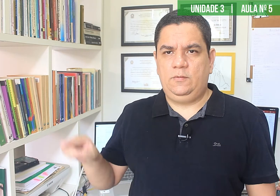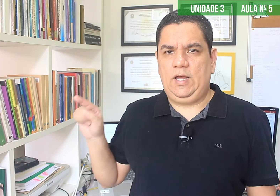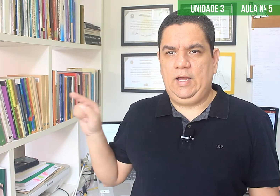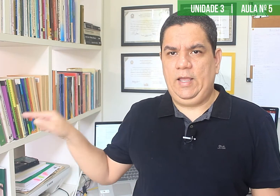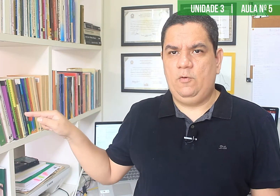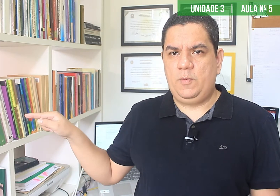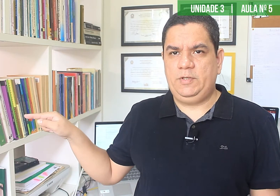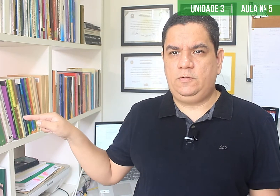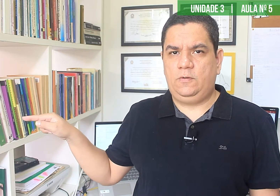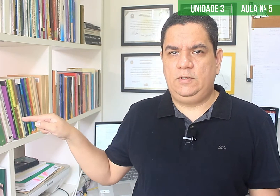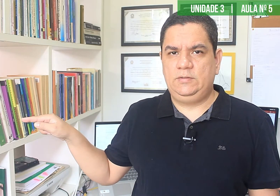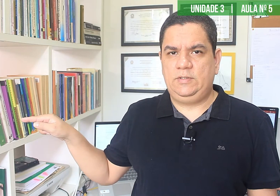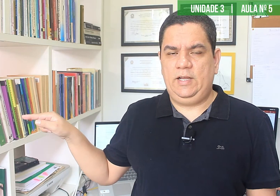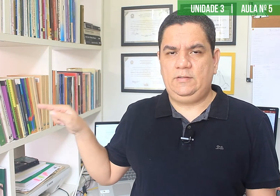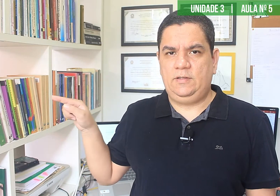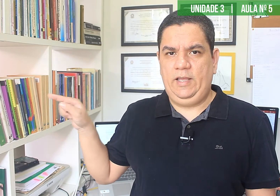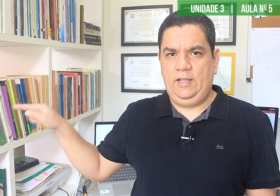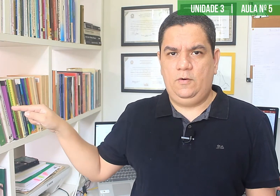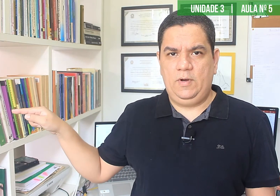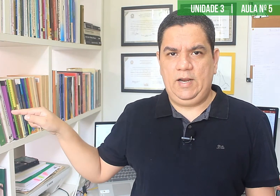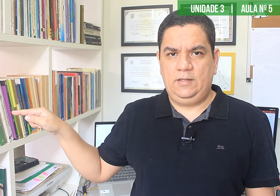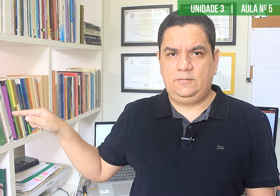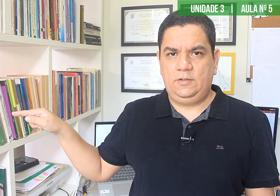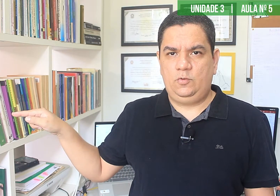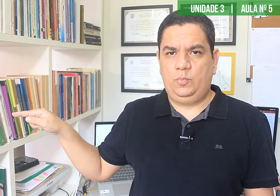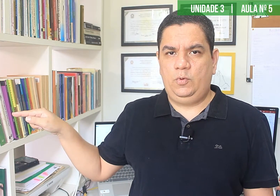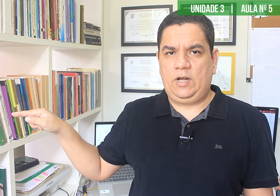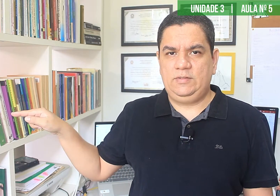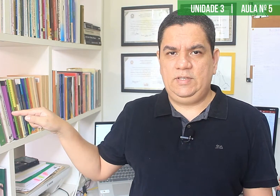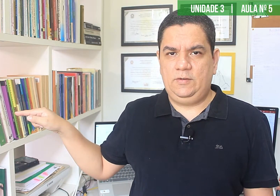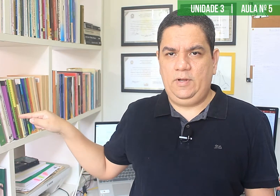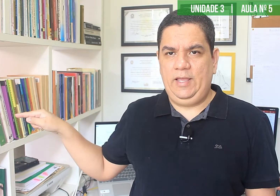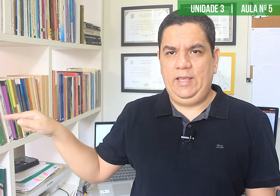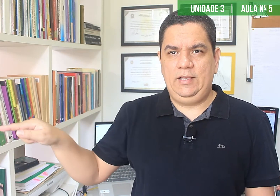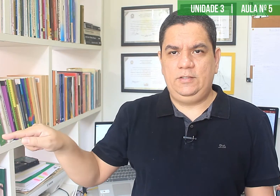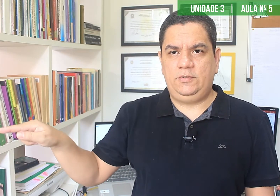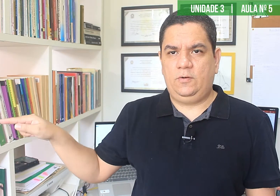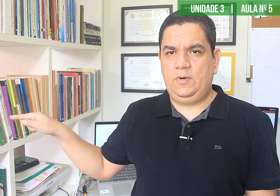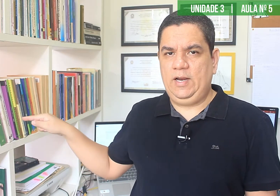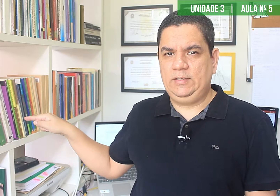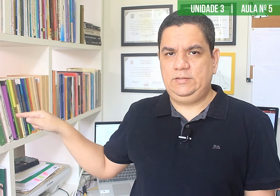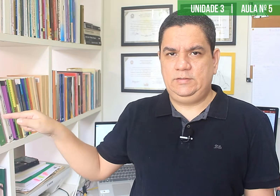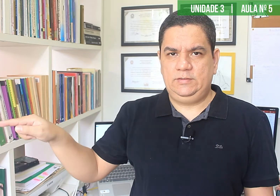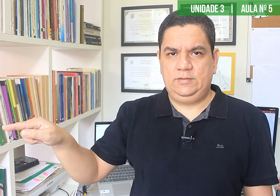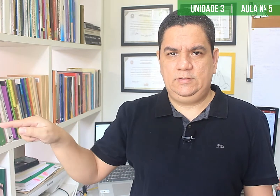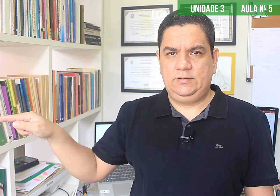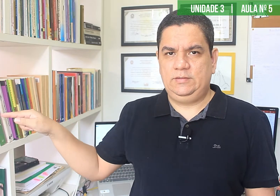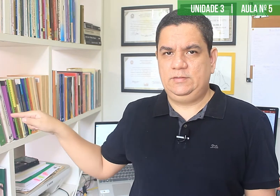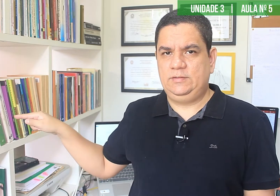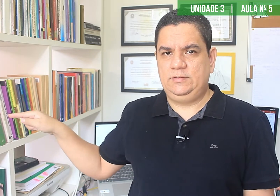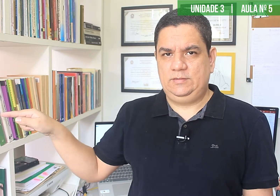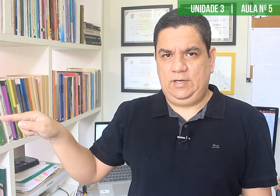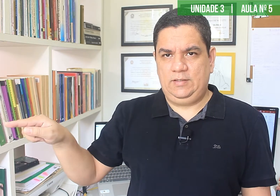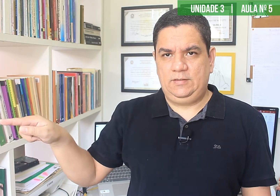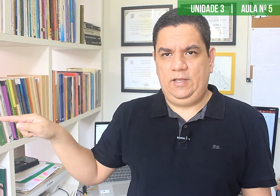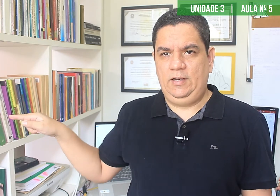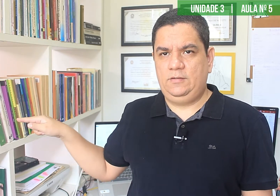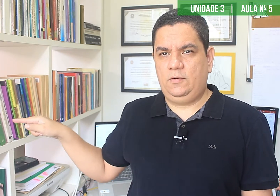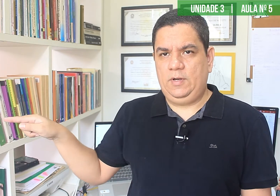singular, é uma pessoa, né? Ele ou ela. No plural serão eles ou elas. Tá? Eles ou